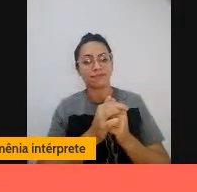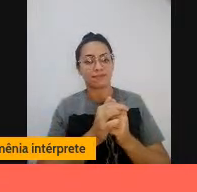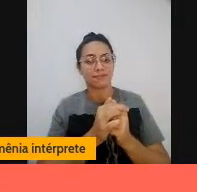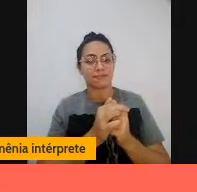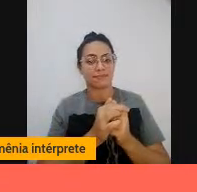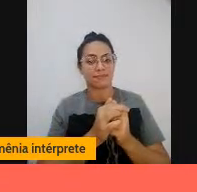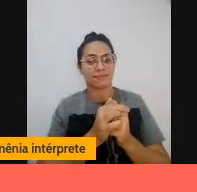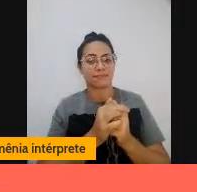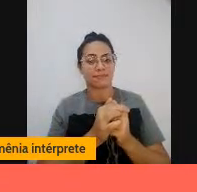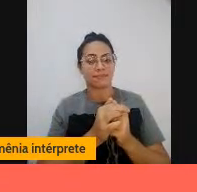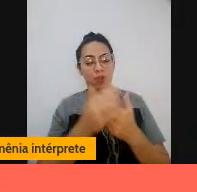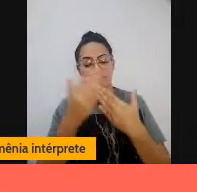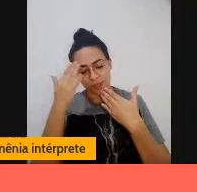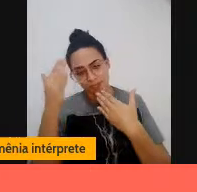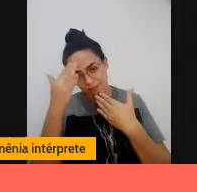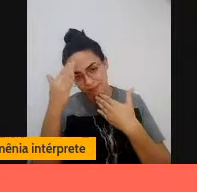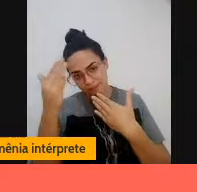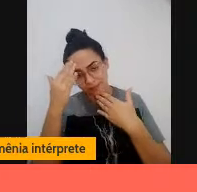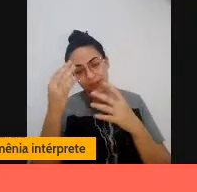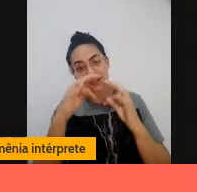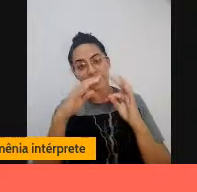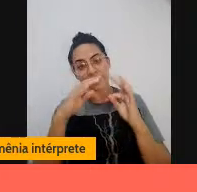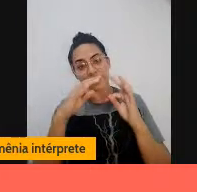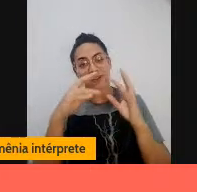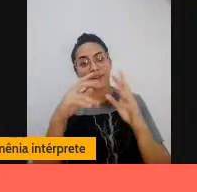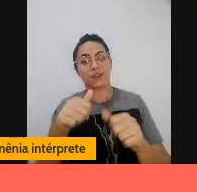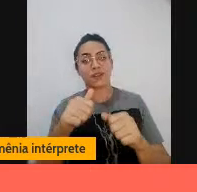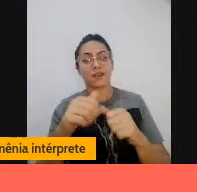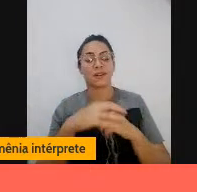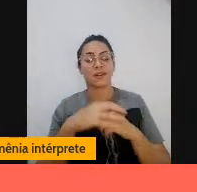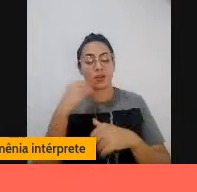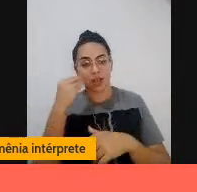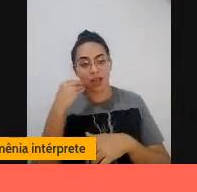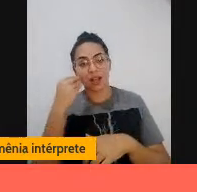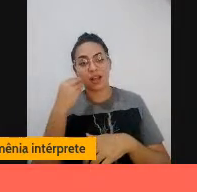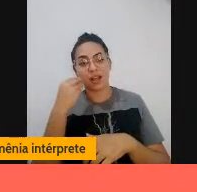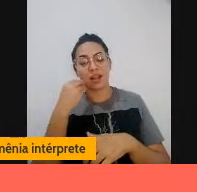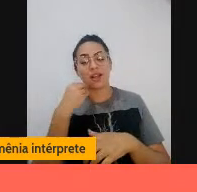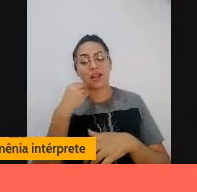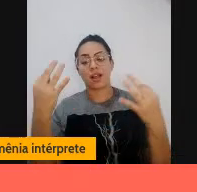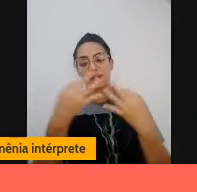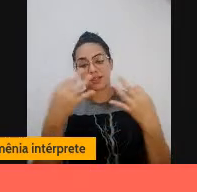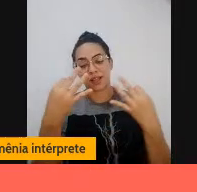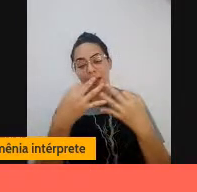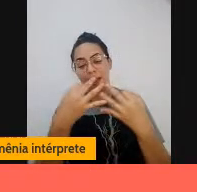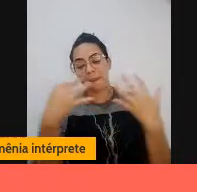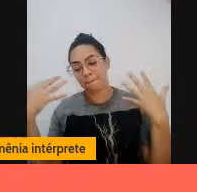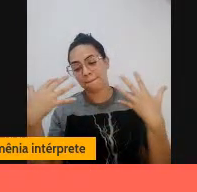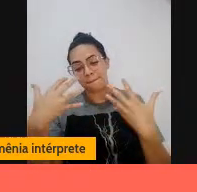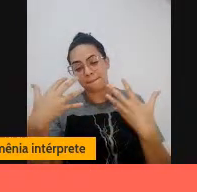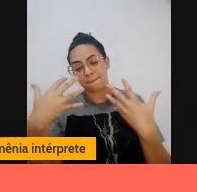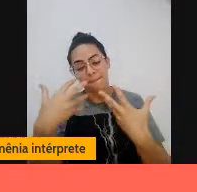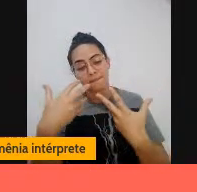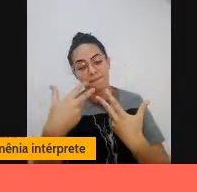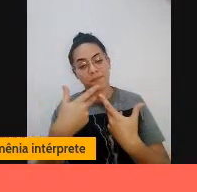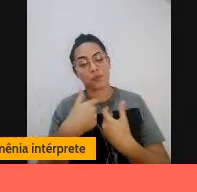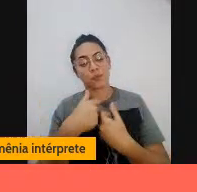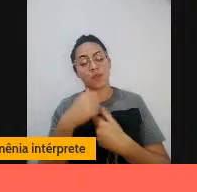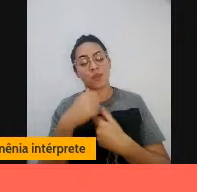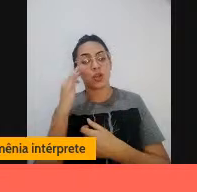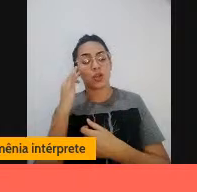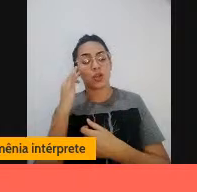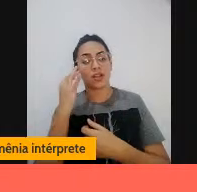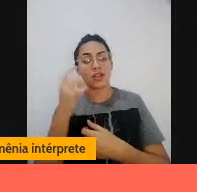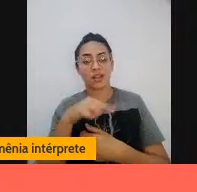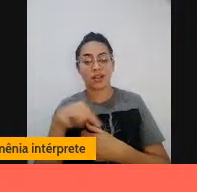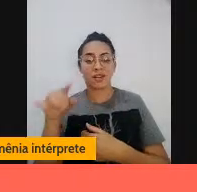obrigada a todos. Com certeza, foi uma experiência incrível. E eu acho, sim, que todas as sugestões que foram